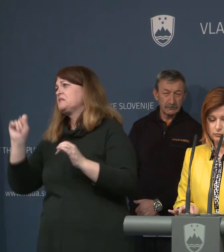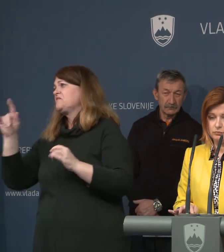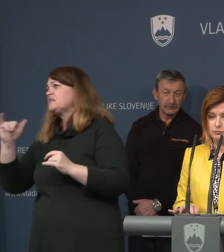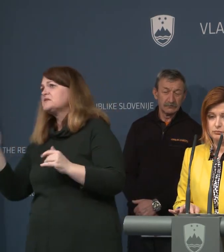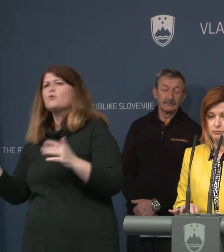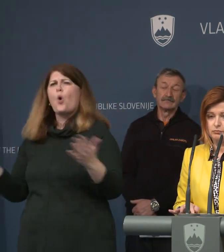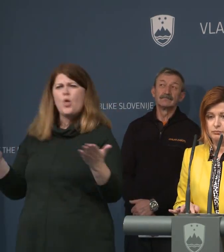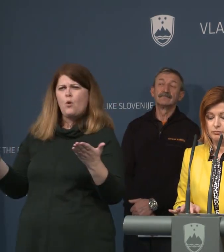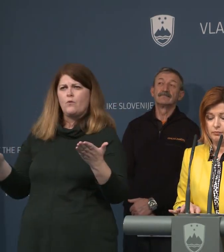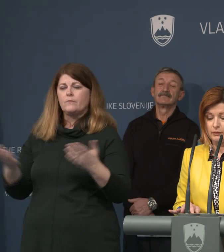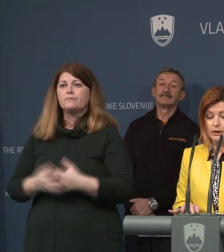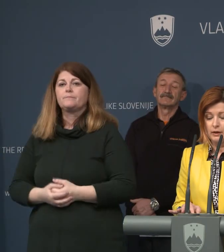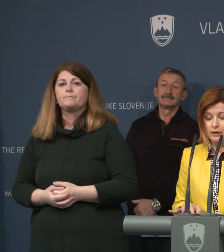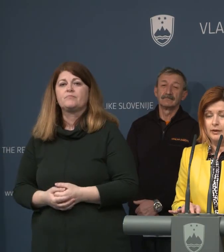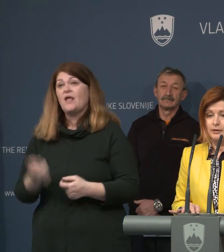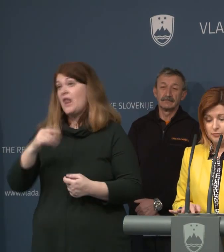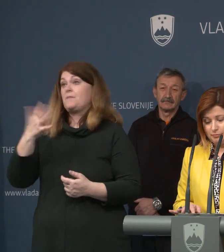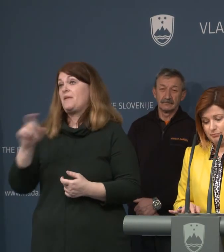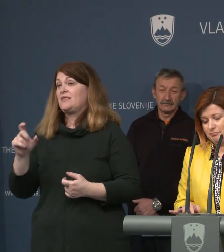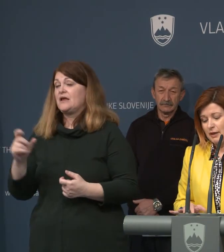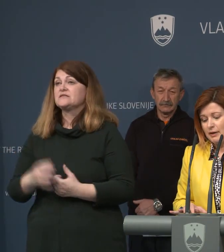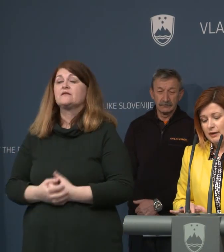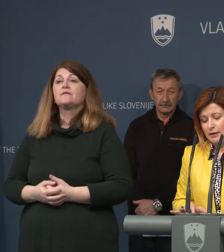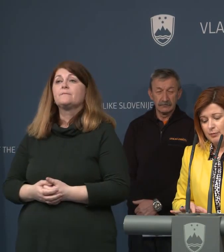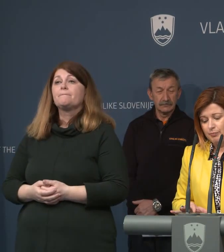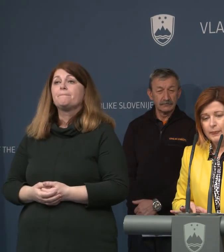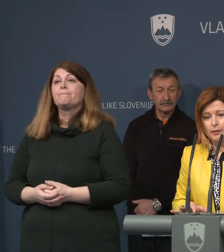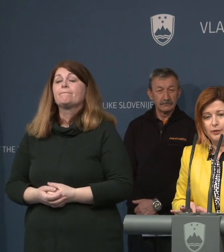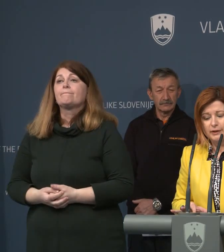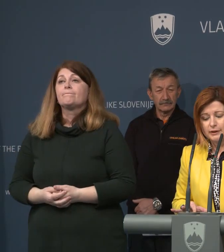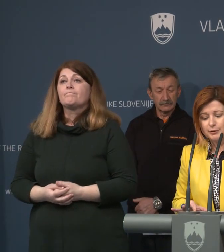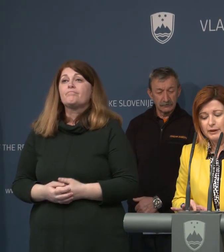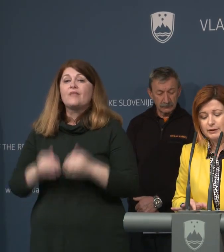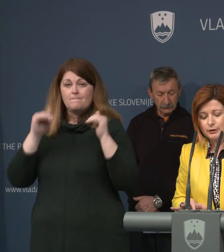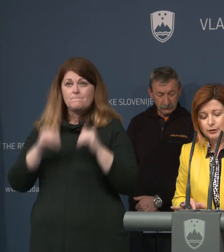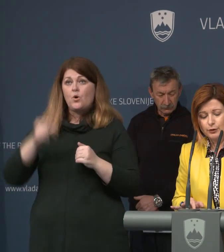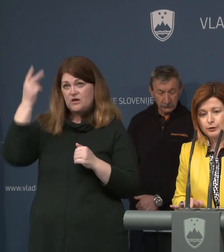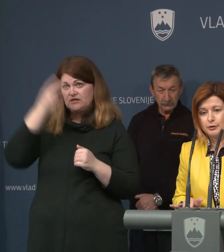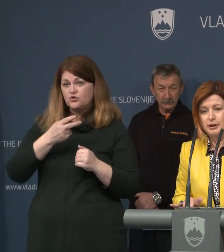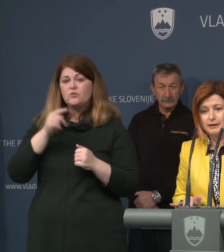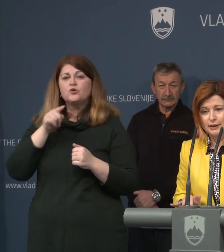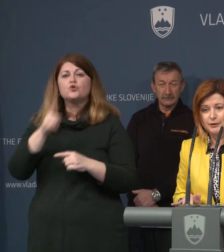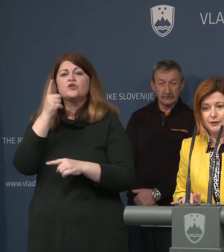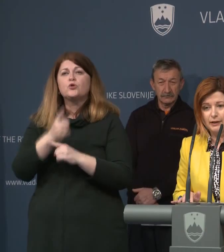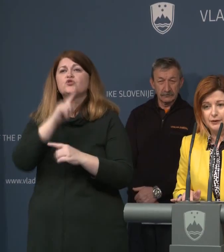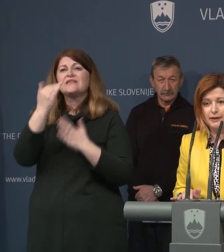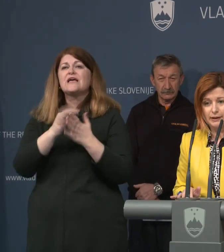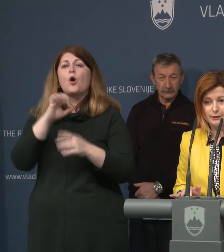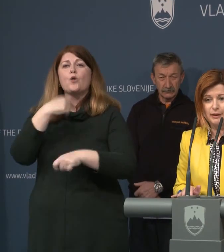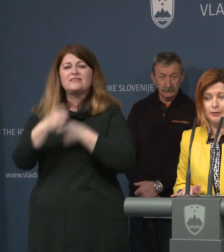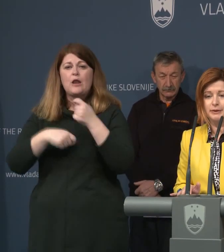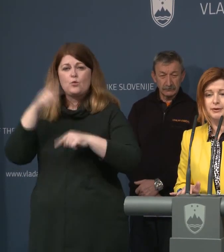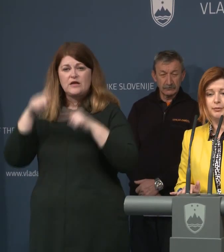let, ne vem, ali pa 5. razred. Hvala. Morate razumeti, da so to določila zakona o